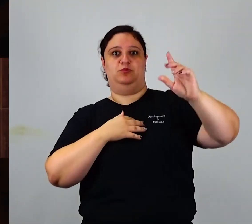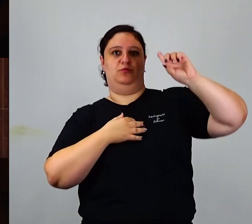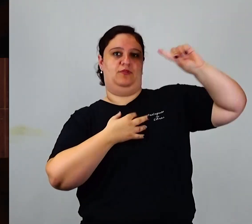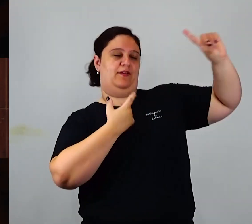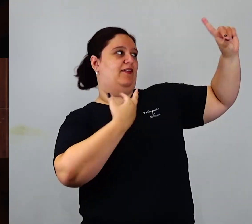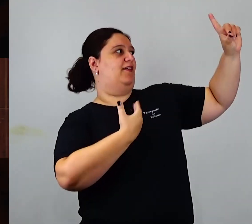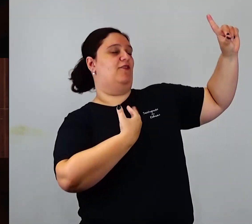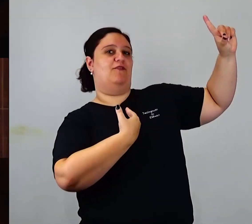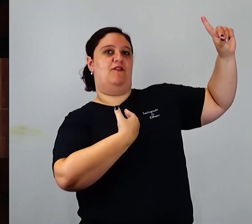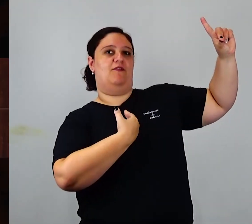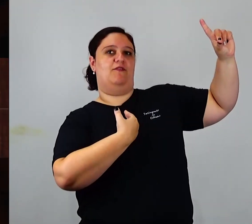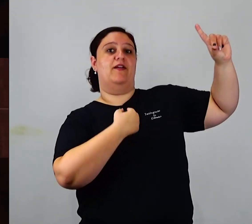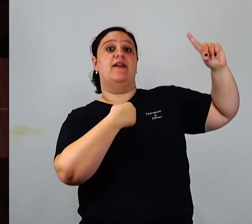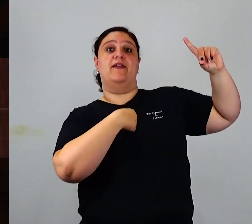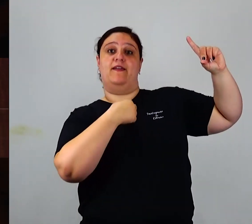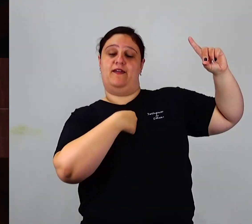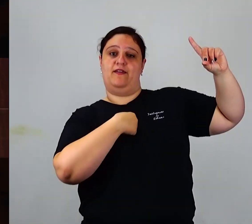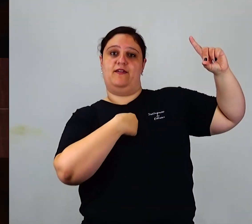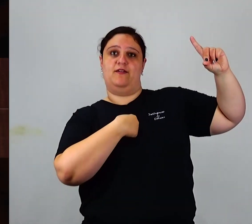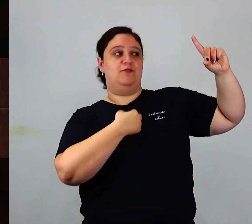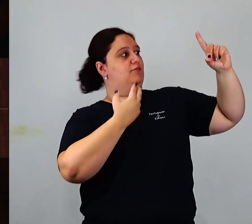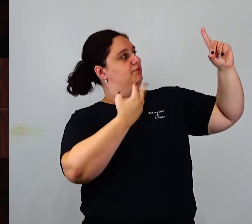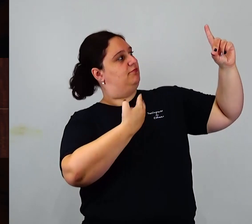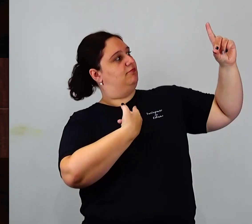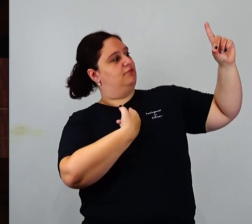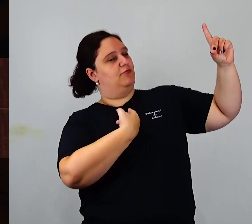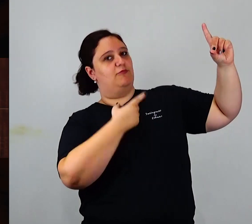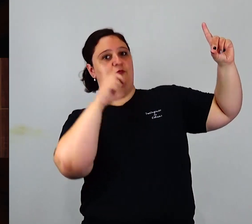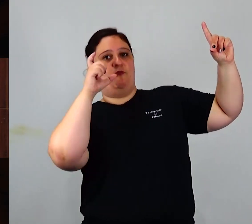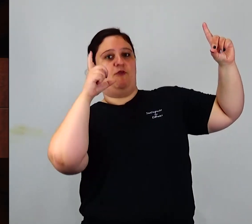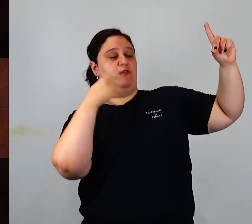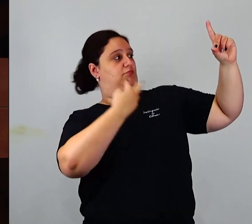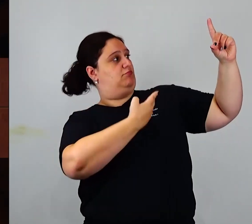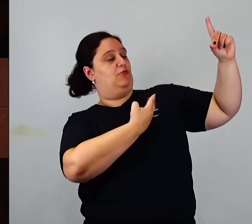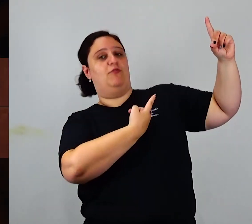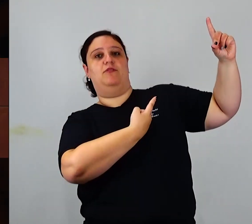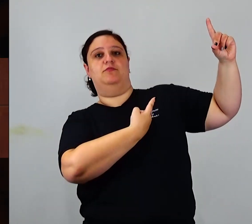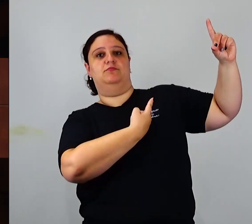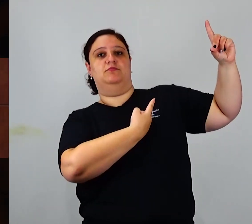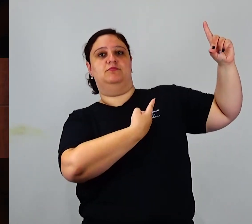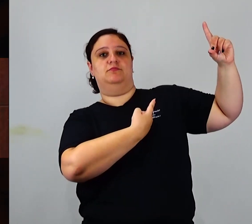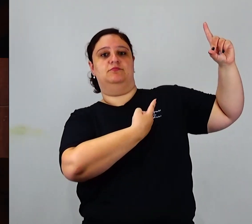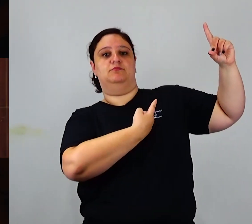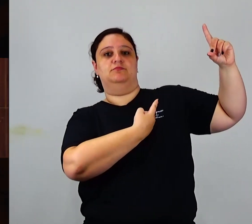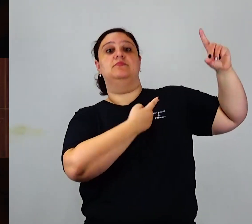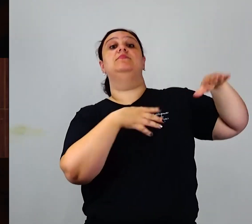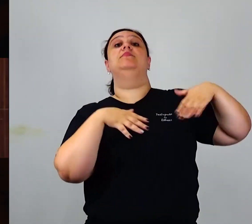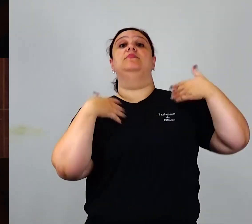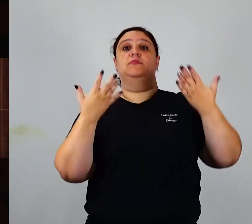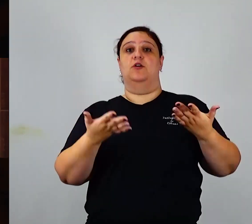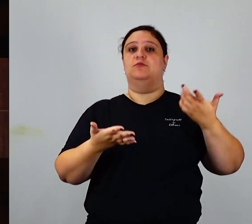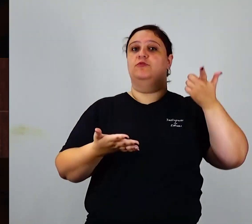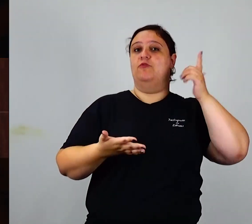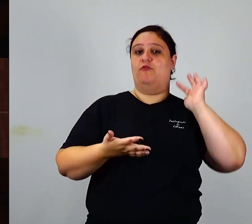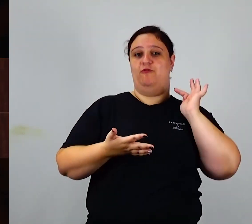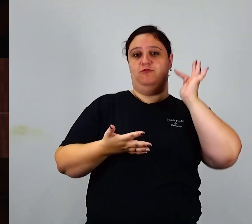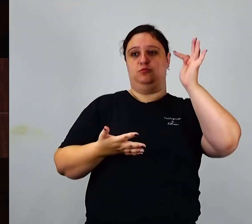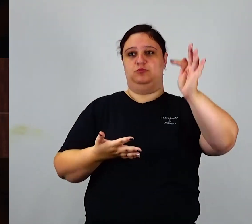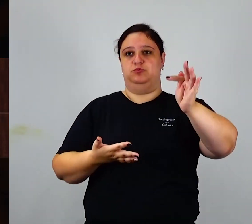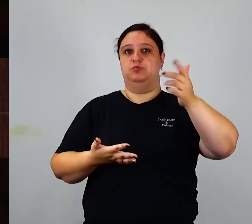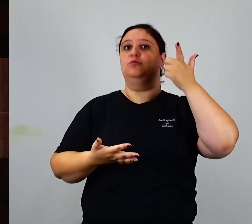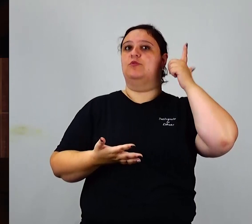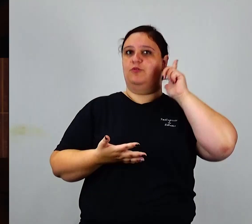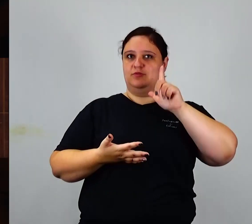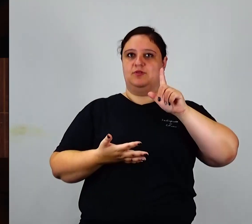dele, a imagem dele. Então, quando isso de fato acontecer, aí, nesse momento, você vai olhar e falar assim: